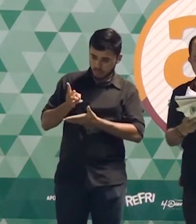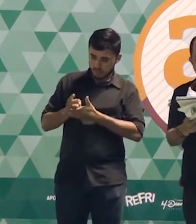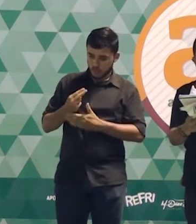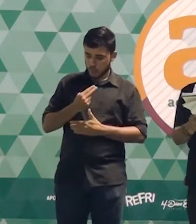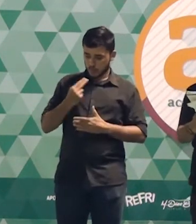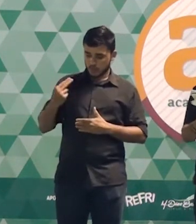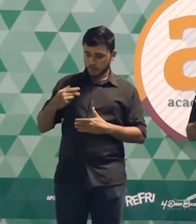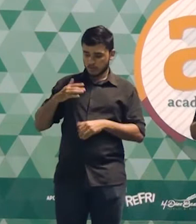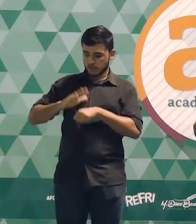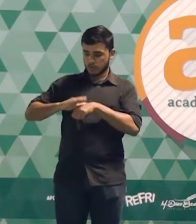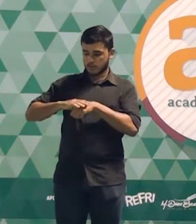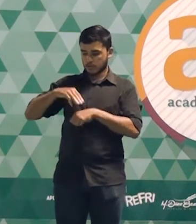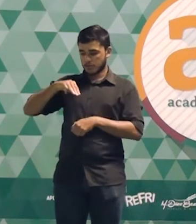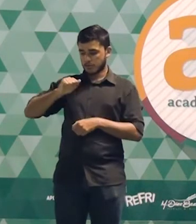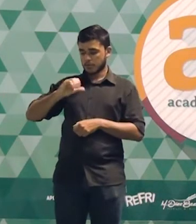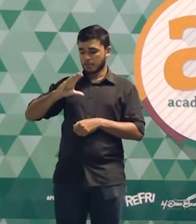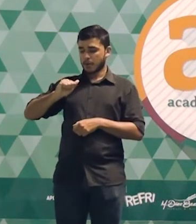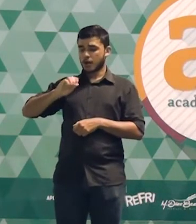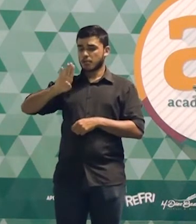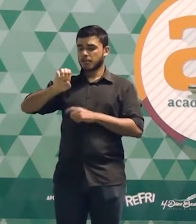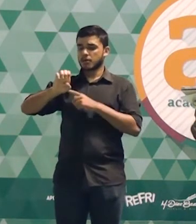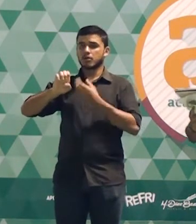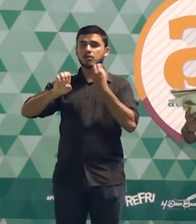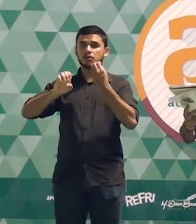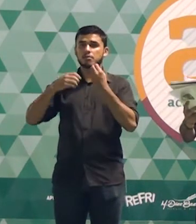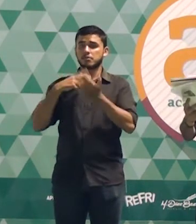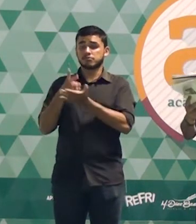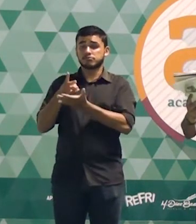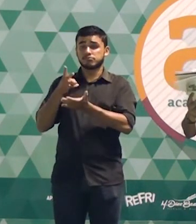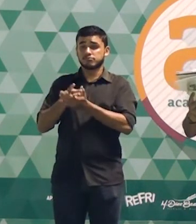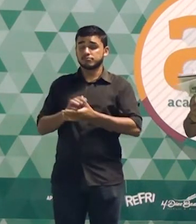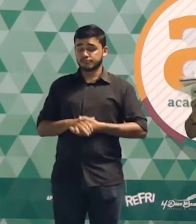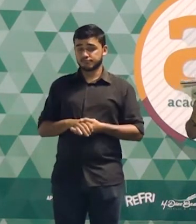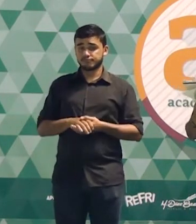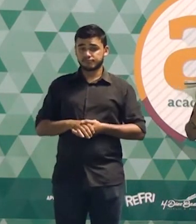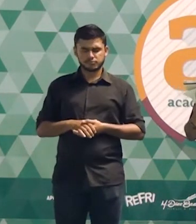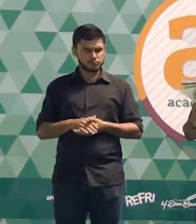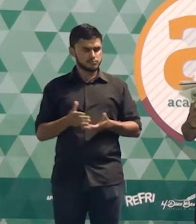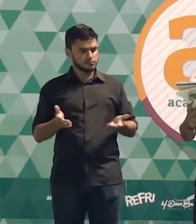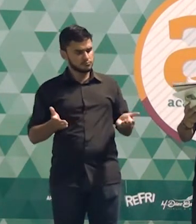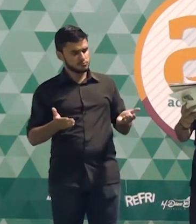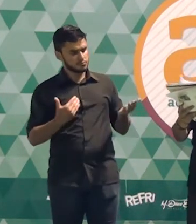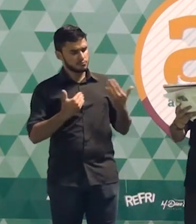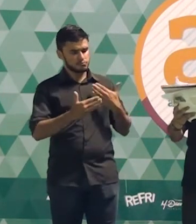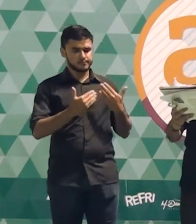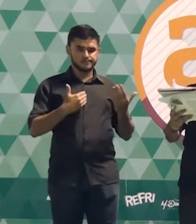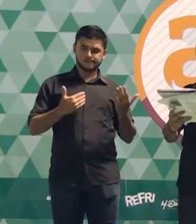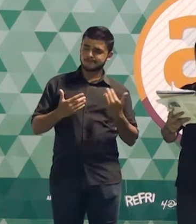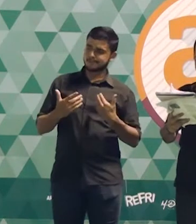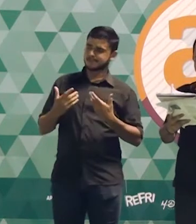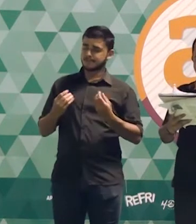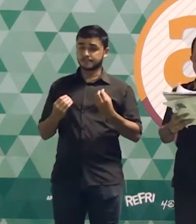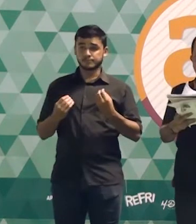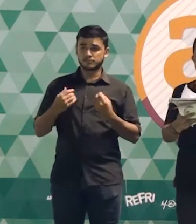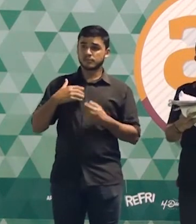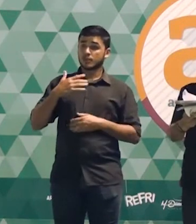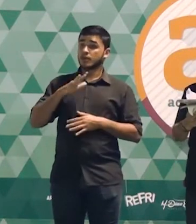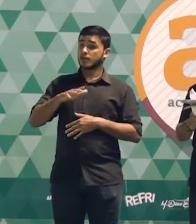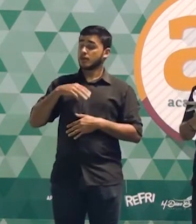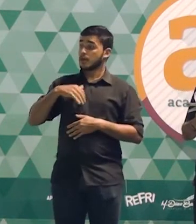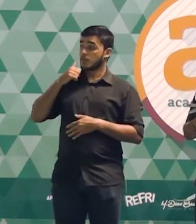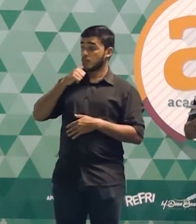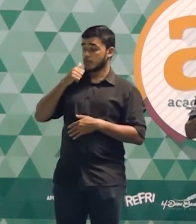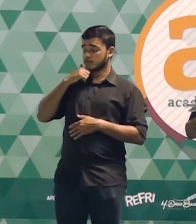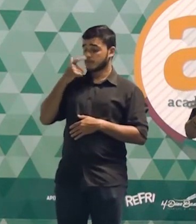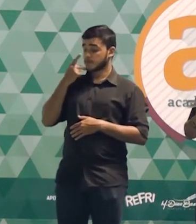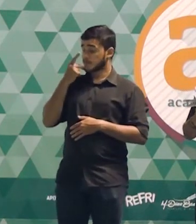ser chamada em vez de ter um nome que ninguém tem, mas parece que deu certo. Parou um instante, retomando o fôlego perdido e